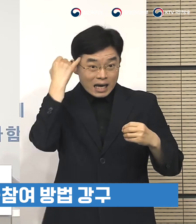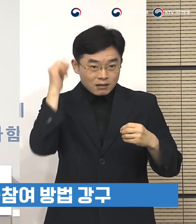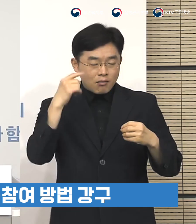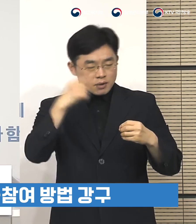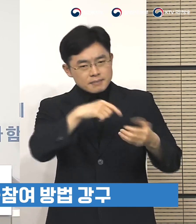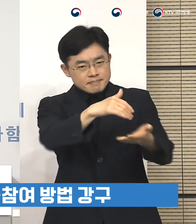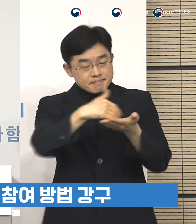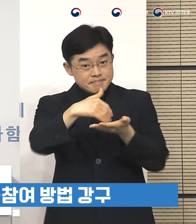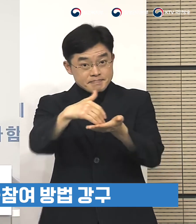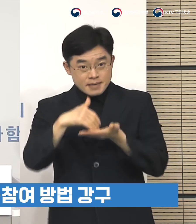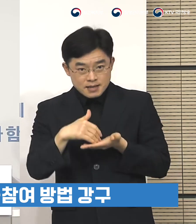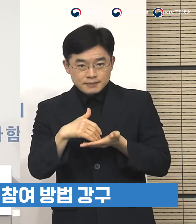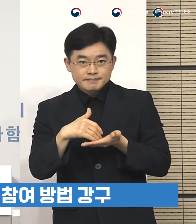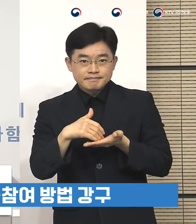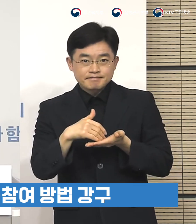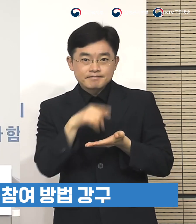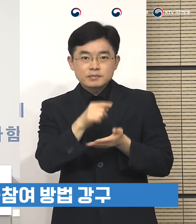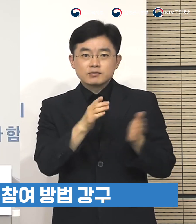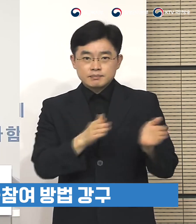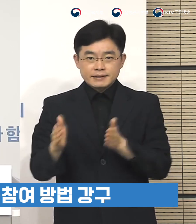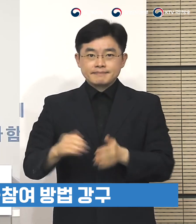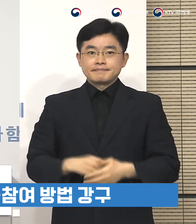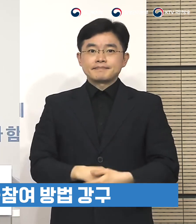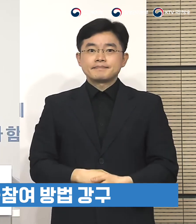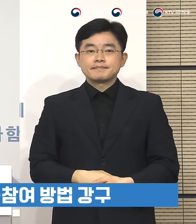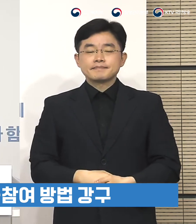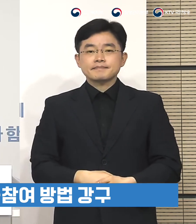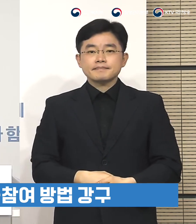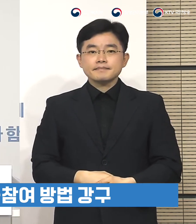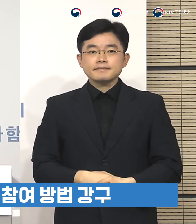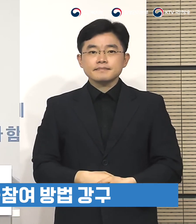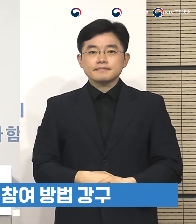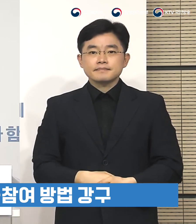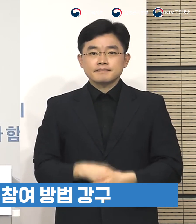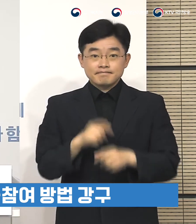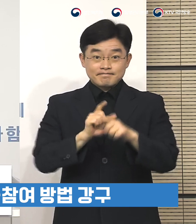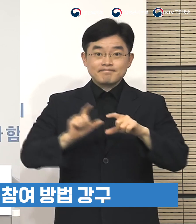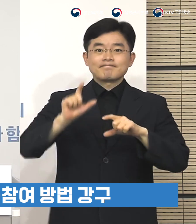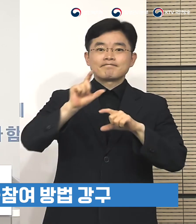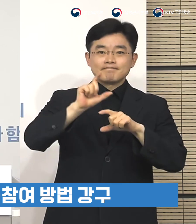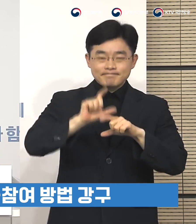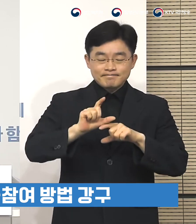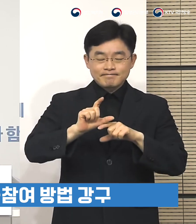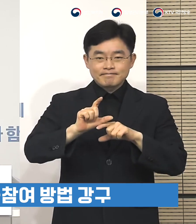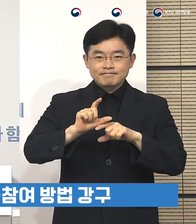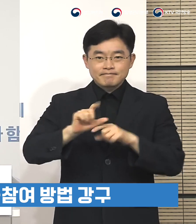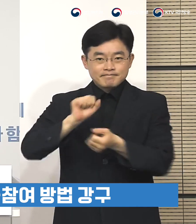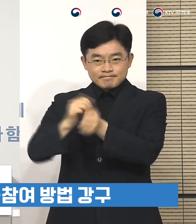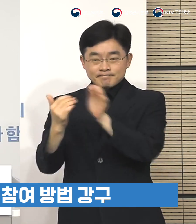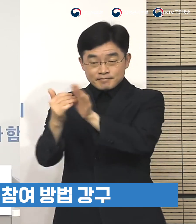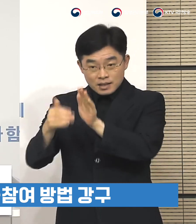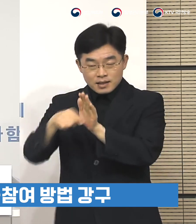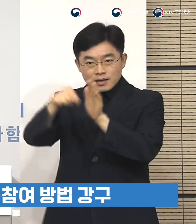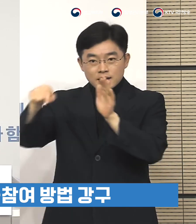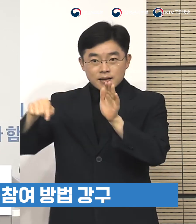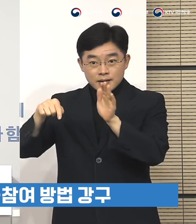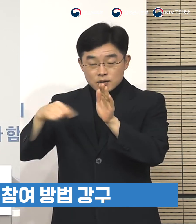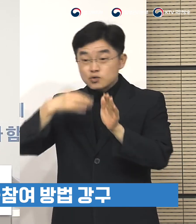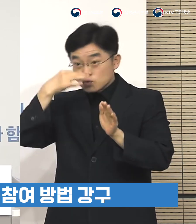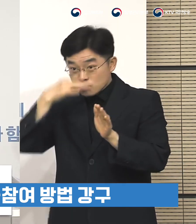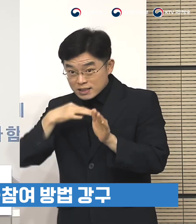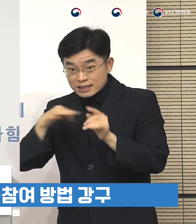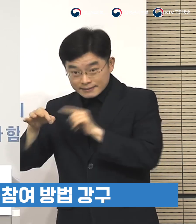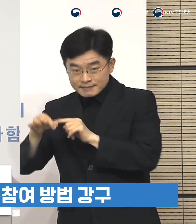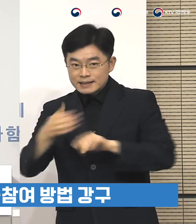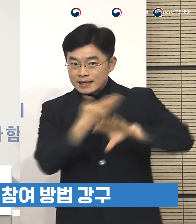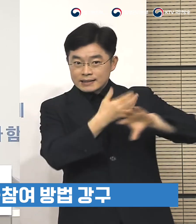참여를 보장할 수 있는 방안을 강구해 나가겠습니다. 아울러 우리의 방역 성과와 노하우를 바탕으로 다른